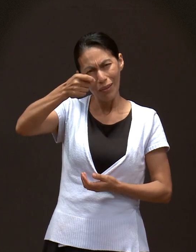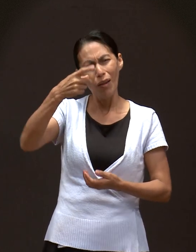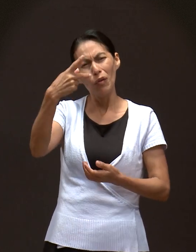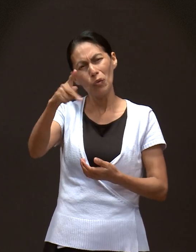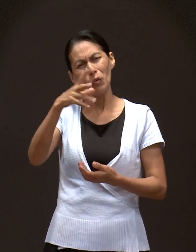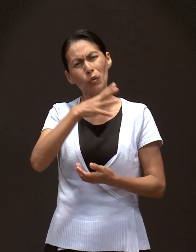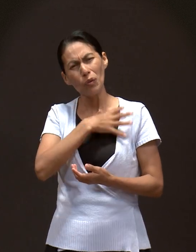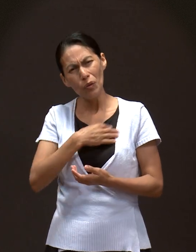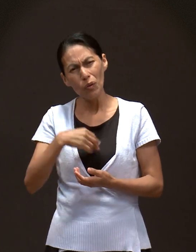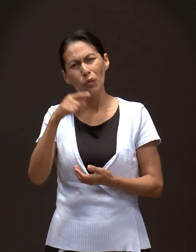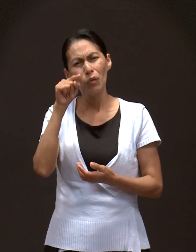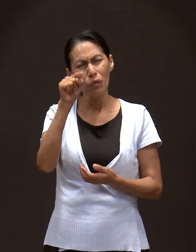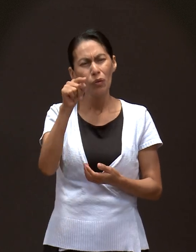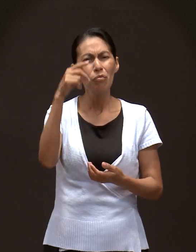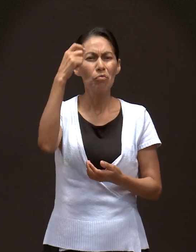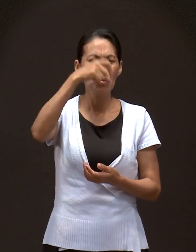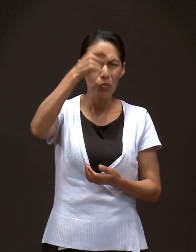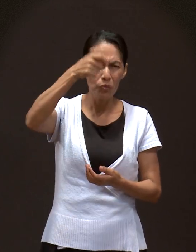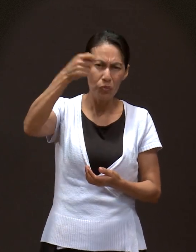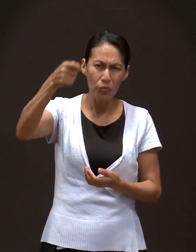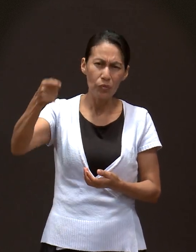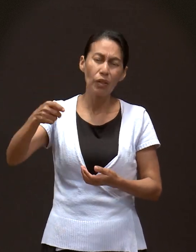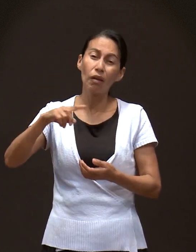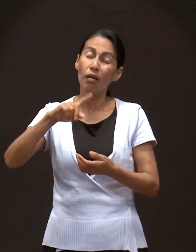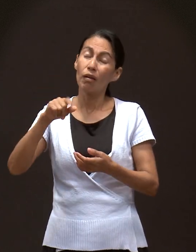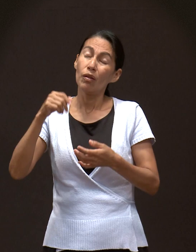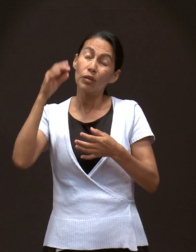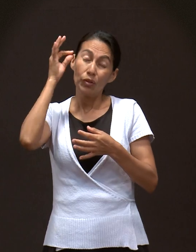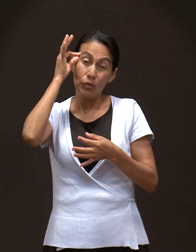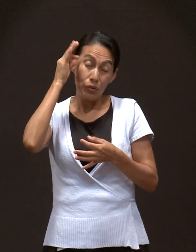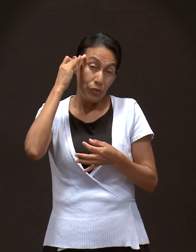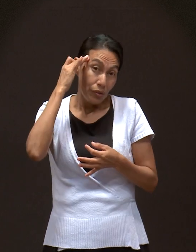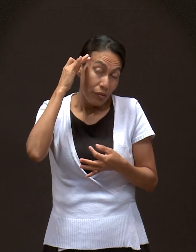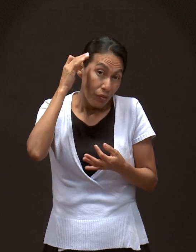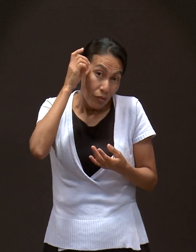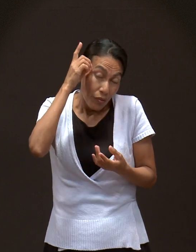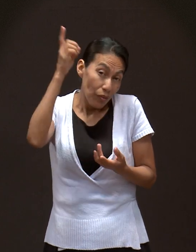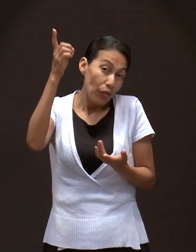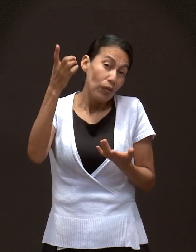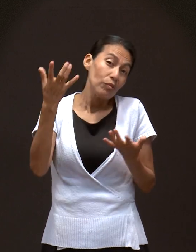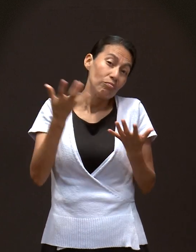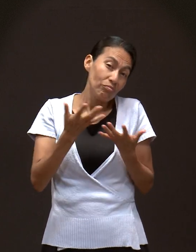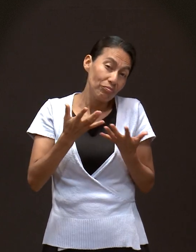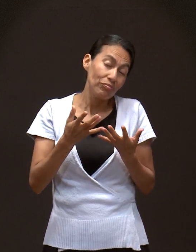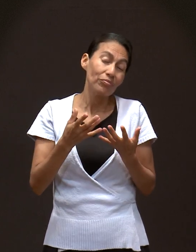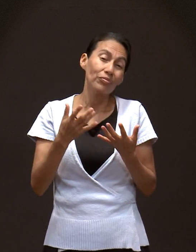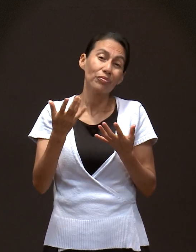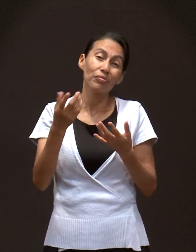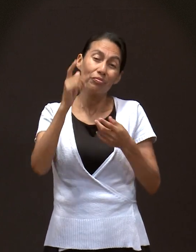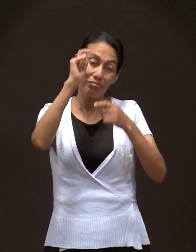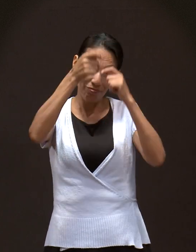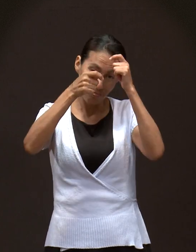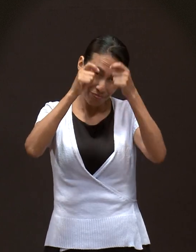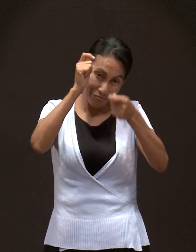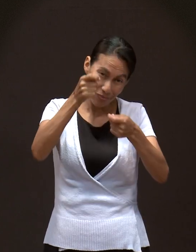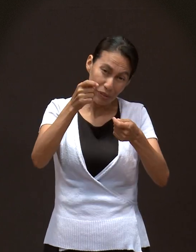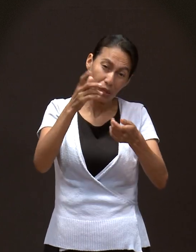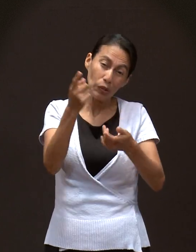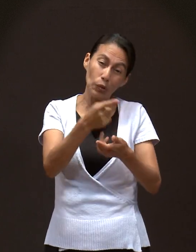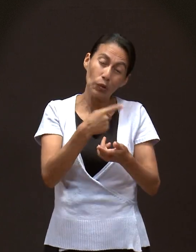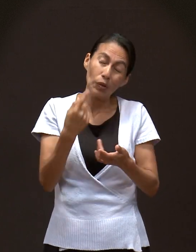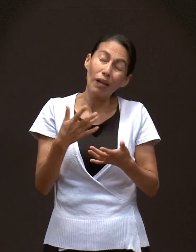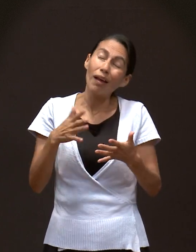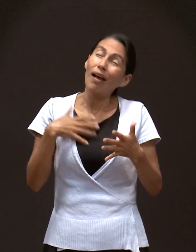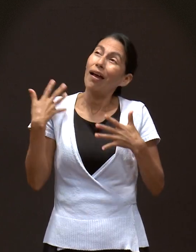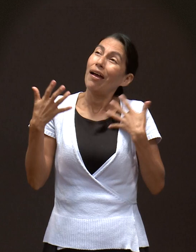bendición sobre tus hijos. Que a su tiempo vamos a cegar tantas cosas que saltaremos de gusto alabando a Dios